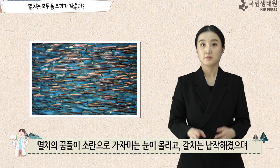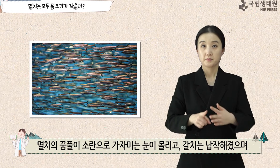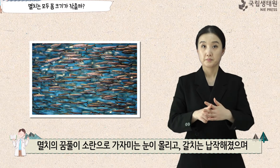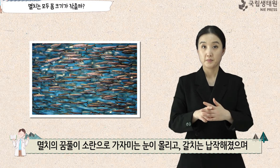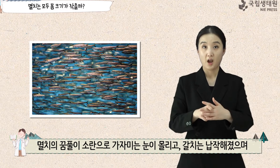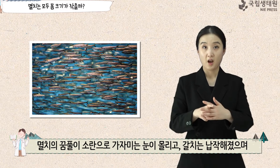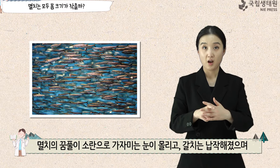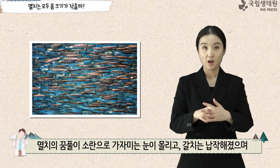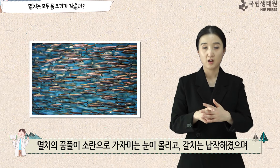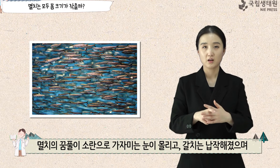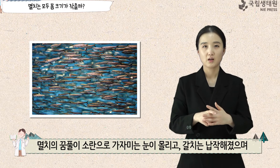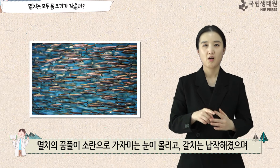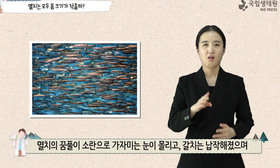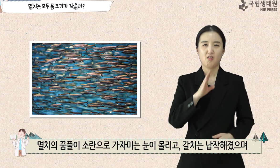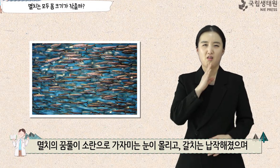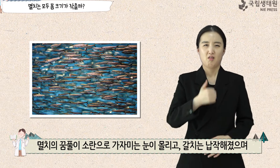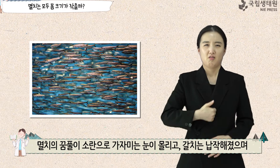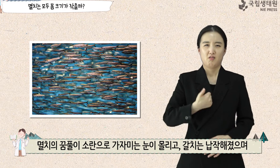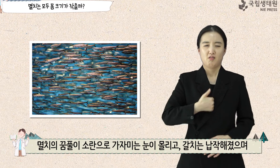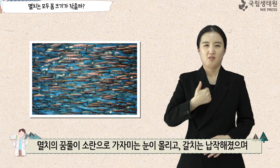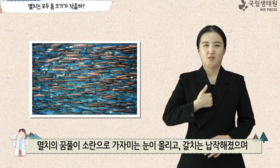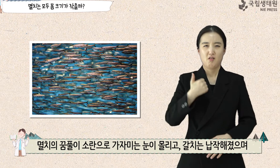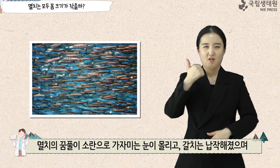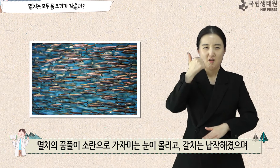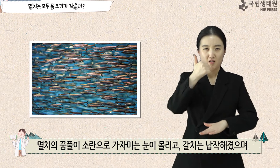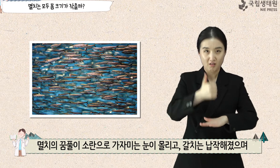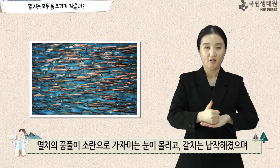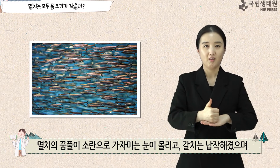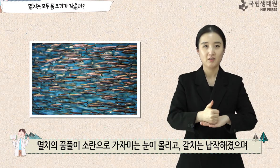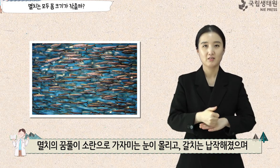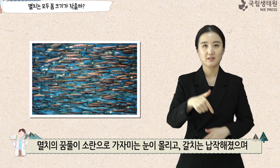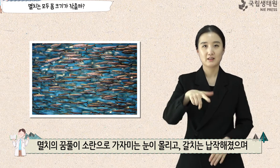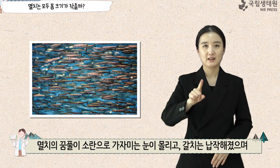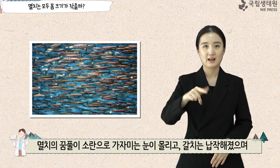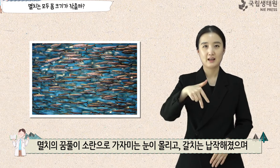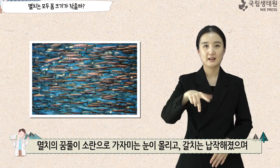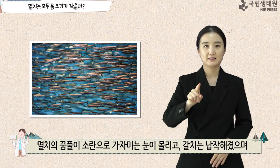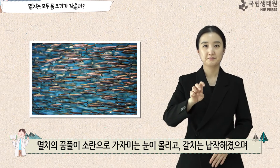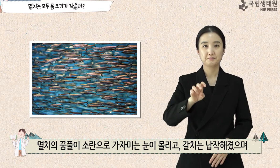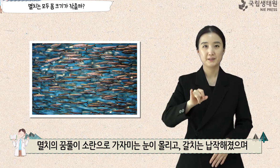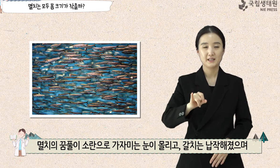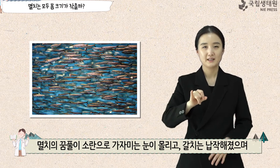멸치의 꿈풀이 소란으로 가자미는 눈이 몰리고